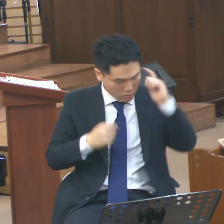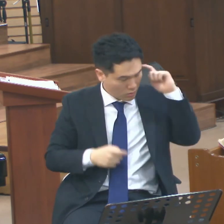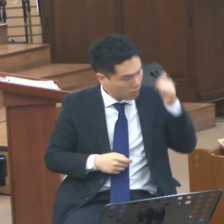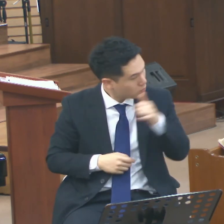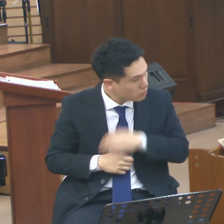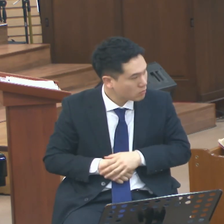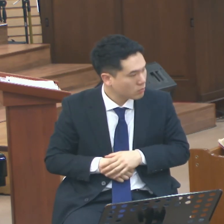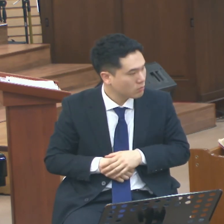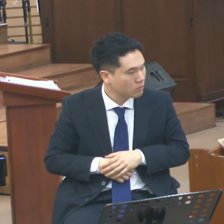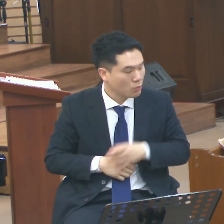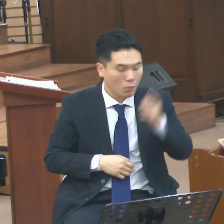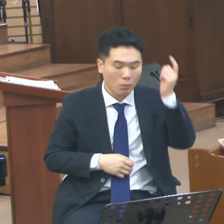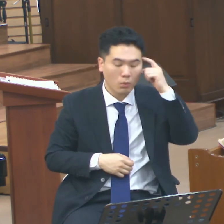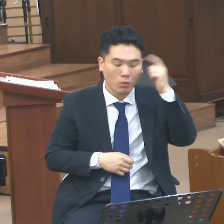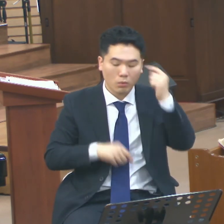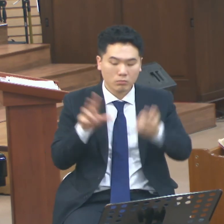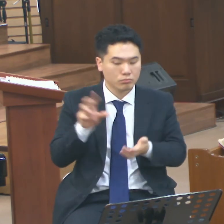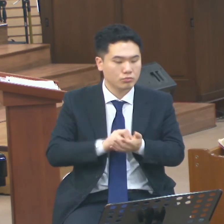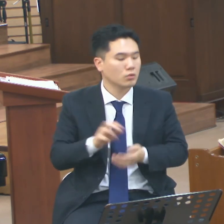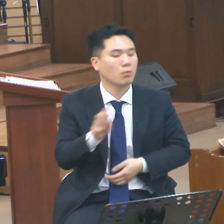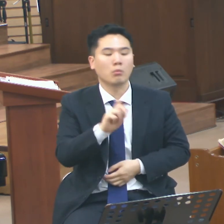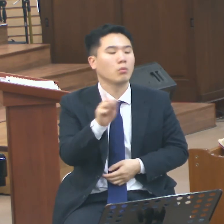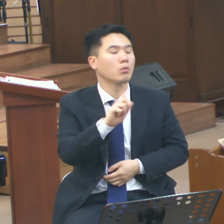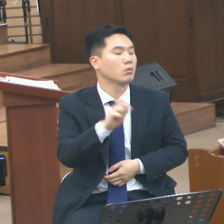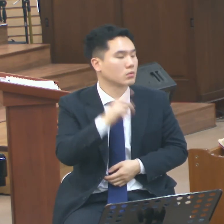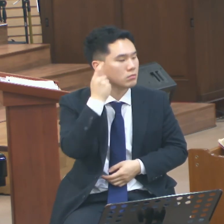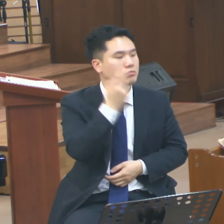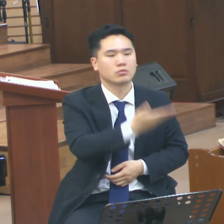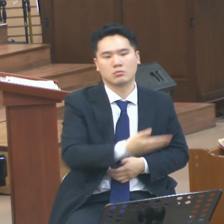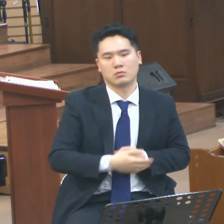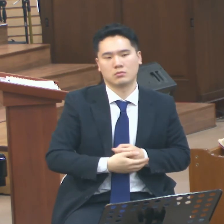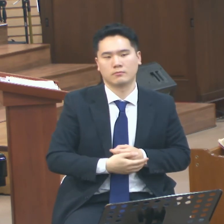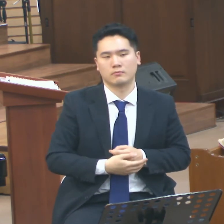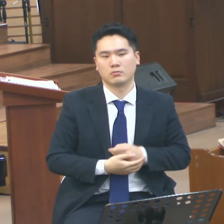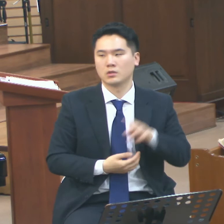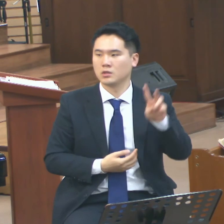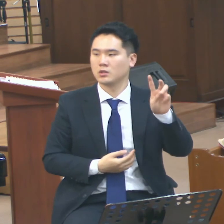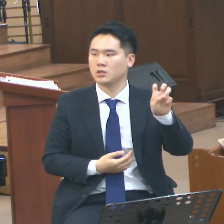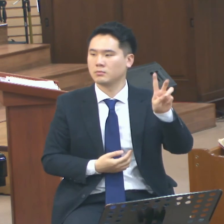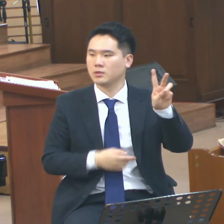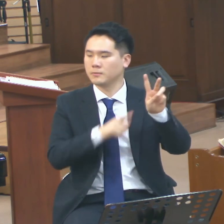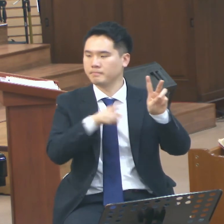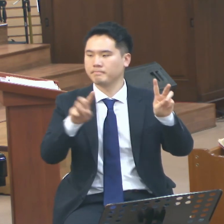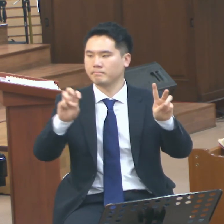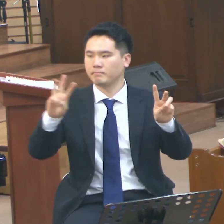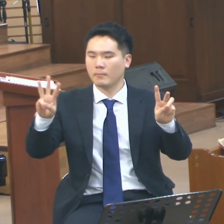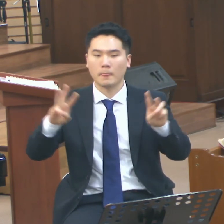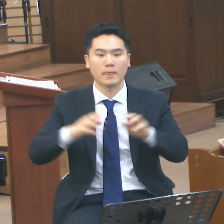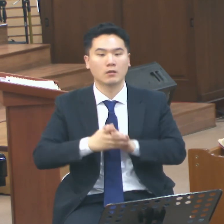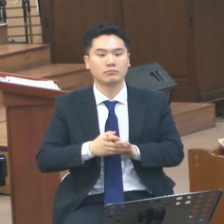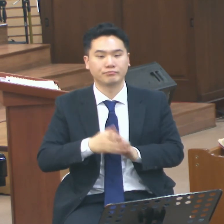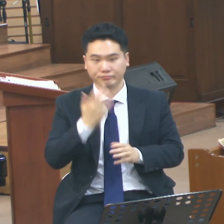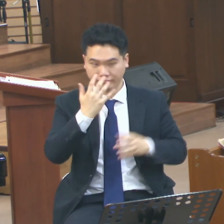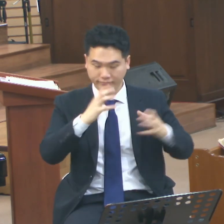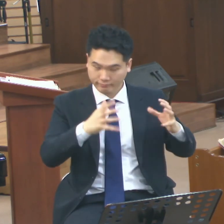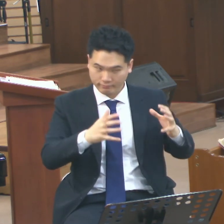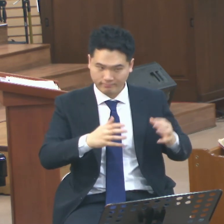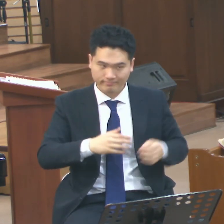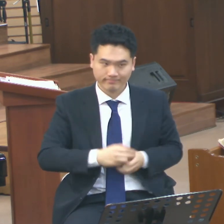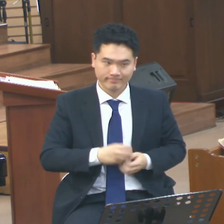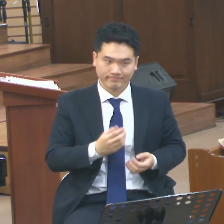왜 문제냐? 예수님이 말씀하시는 거죠. 22절과 23절에 보니까 유대인들이 안식일 법을